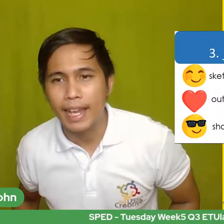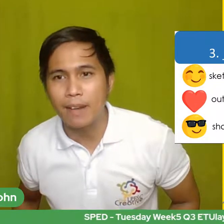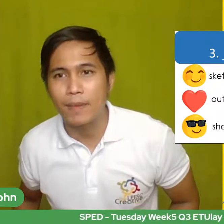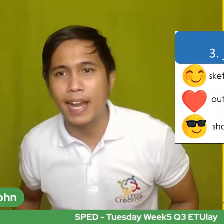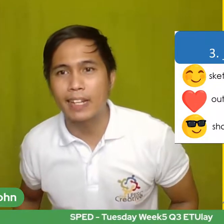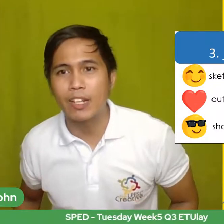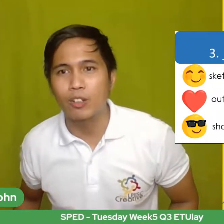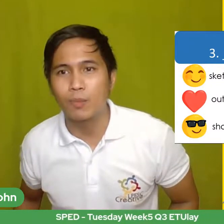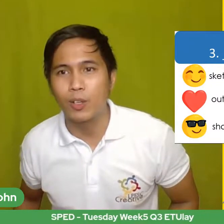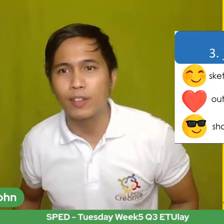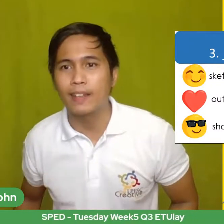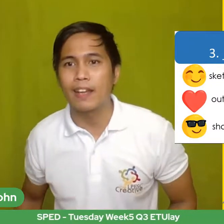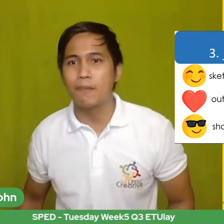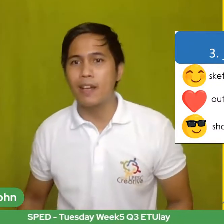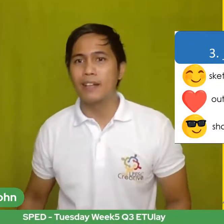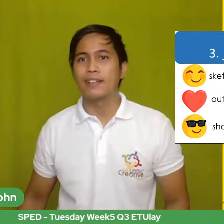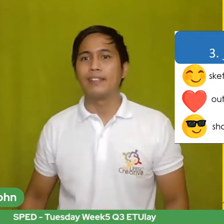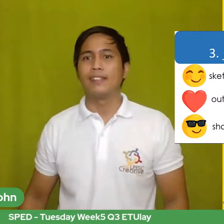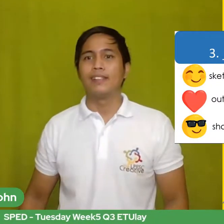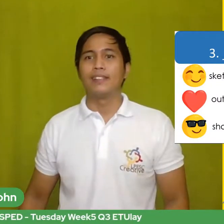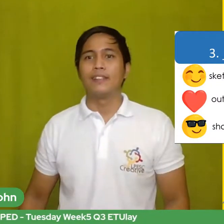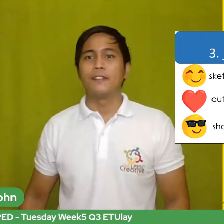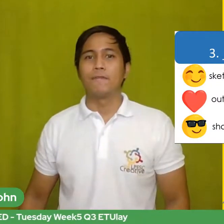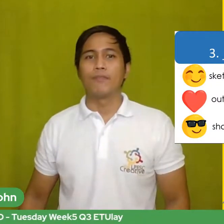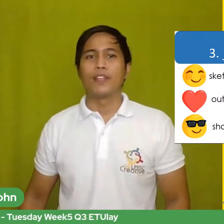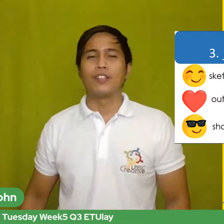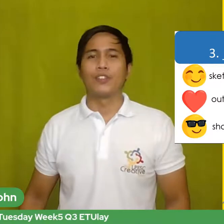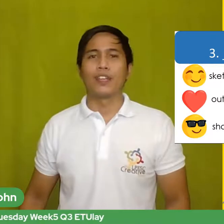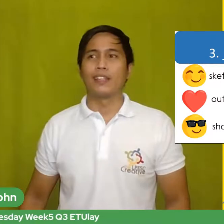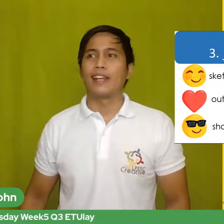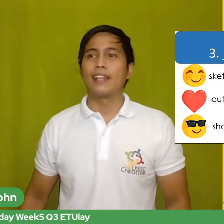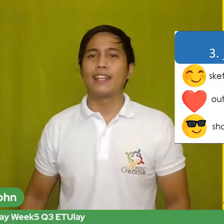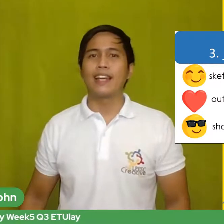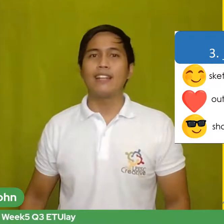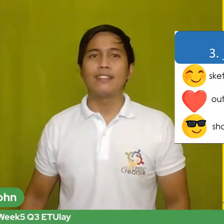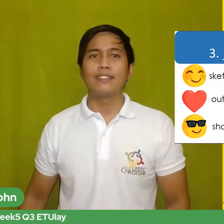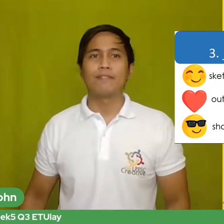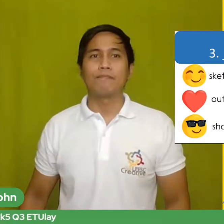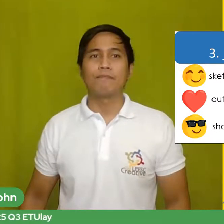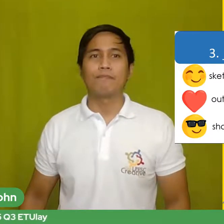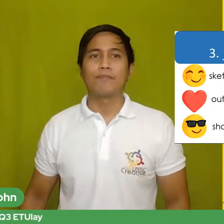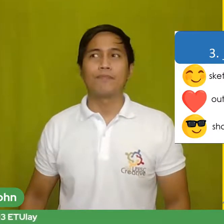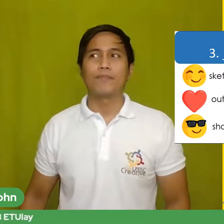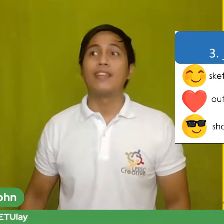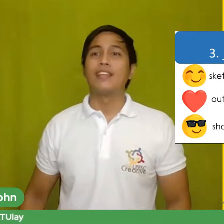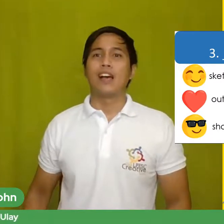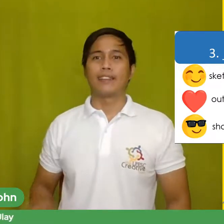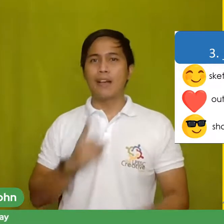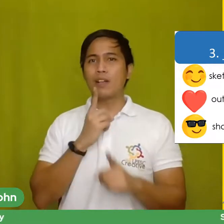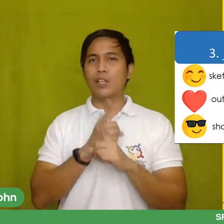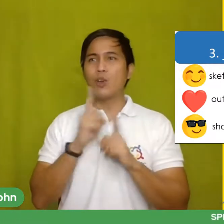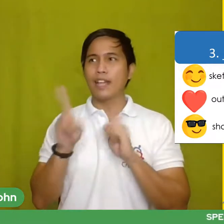Yan, may nakita na sumagot ng tama. So, tingnan natin ha. Ang tamang sagot